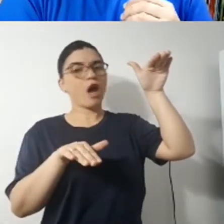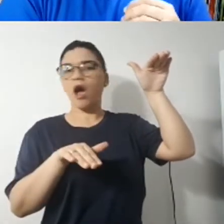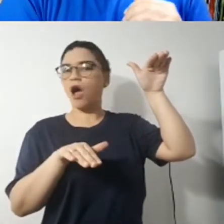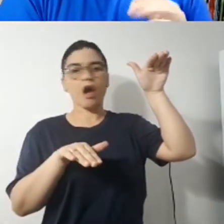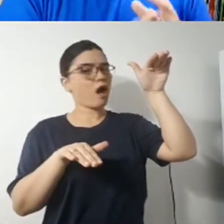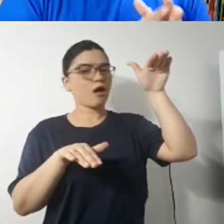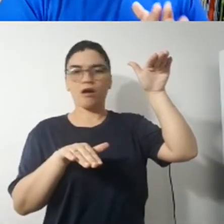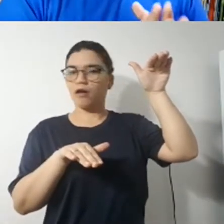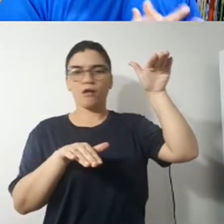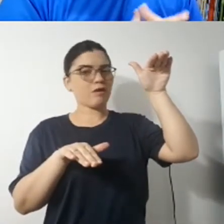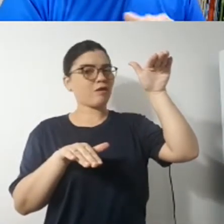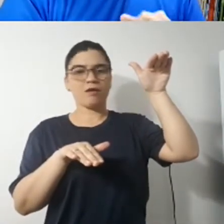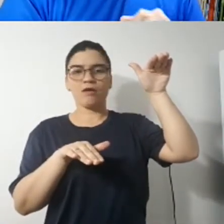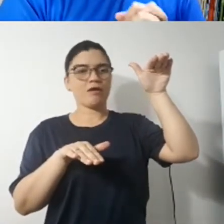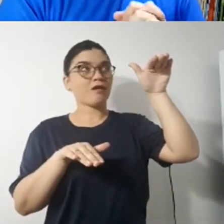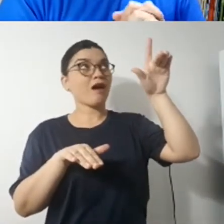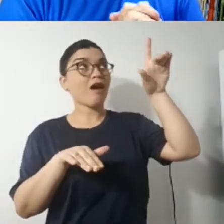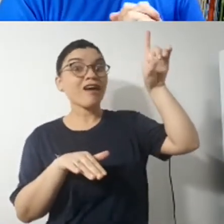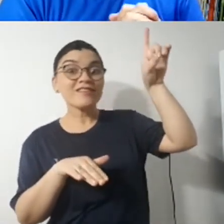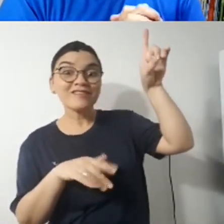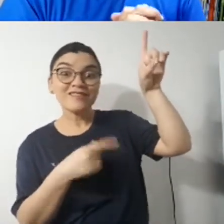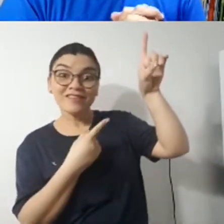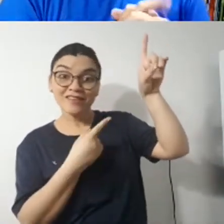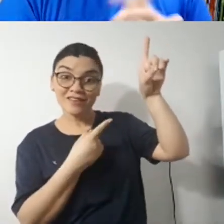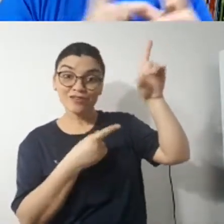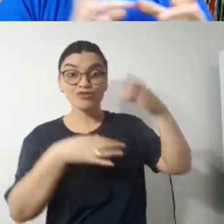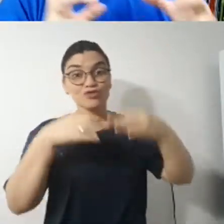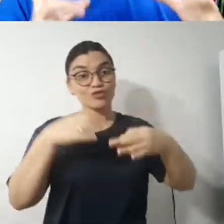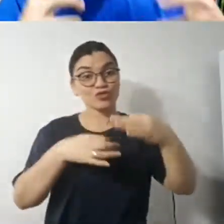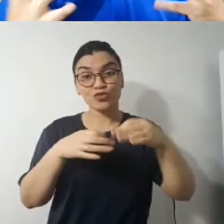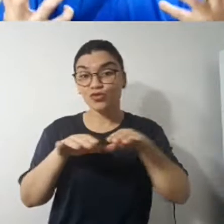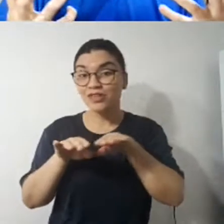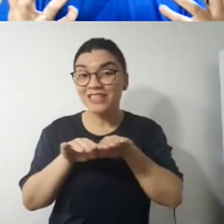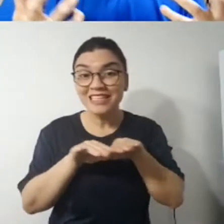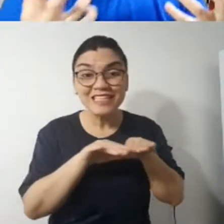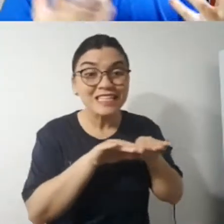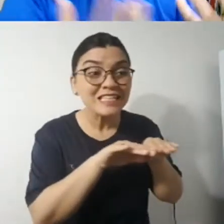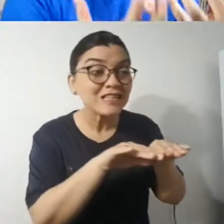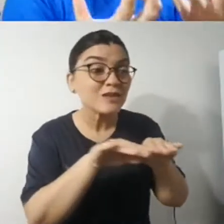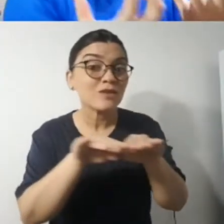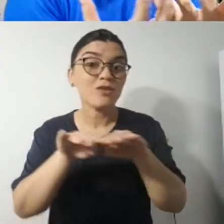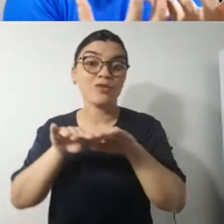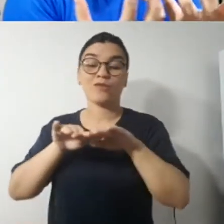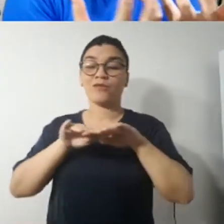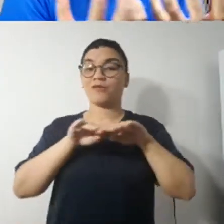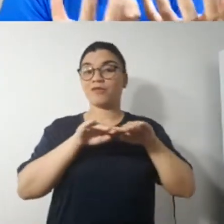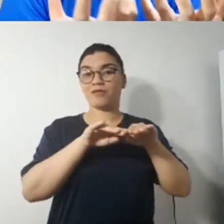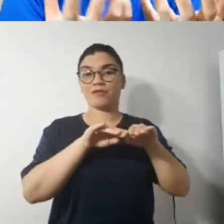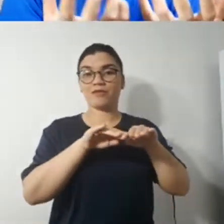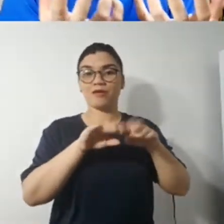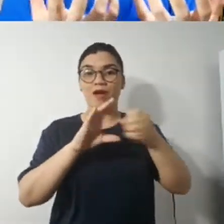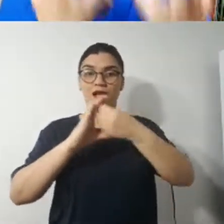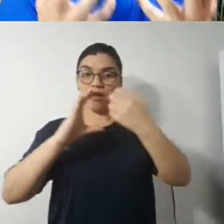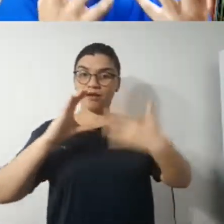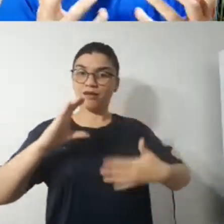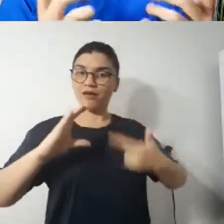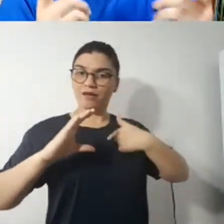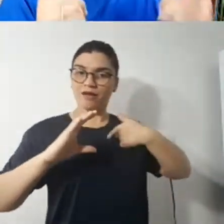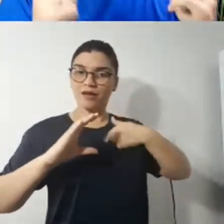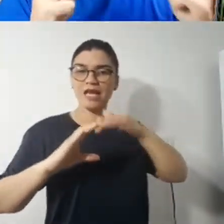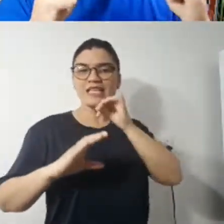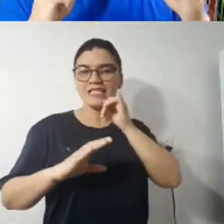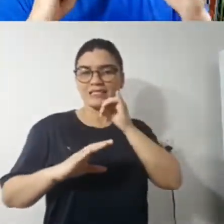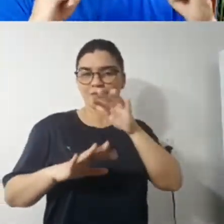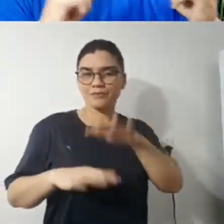mim igualmente como julga a qualquer outro. Então a humildade é a característica que você tem de entender que você